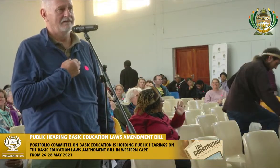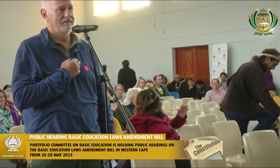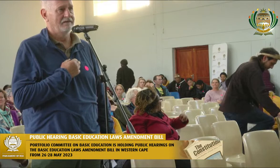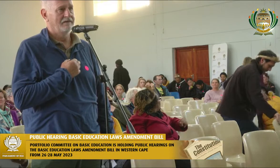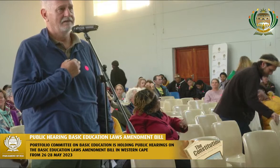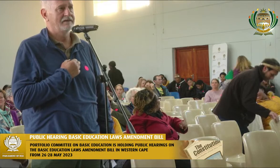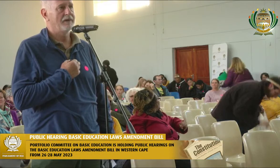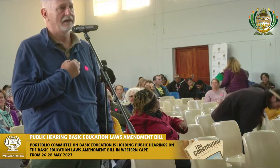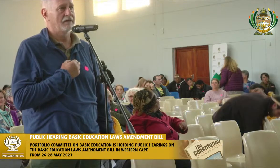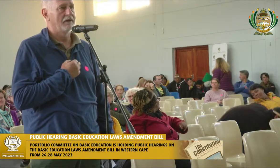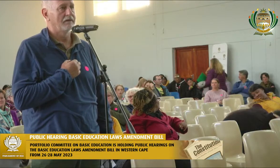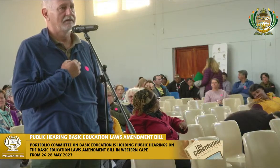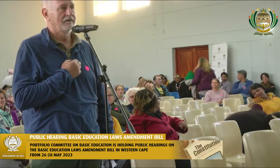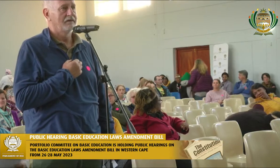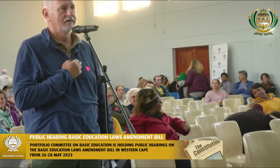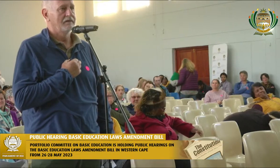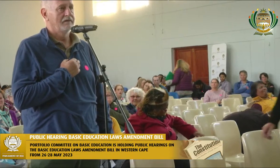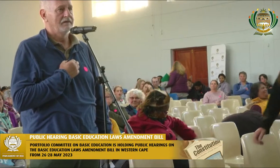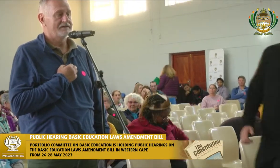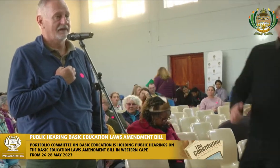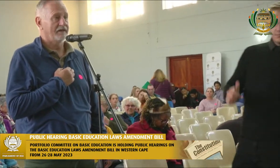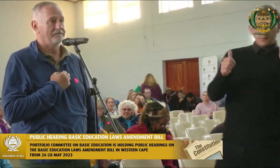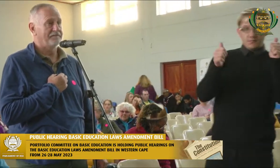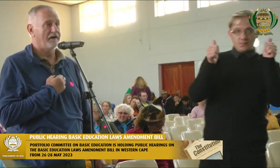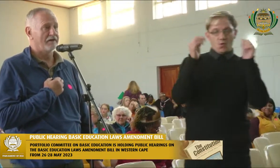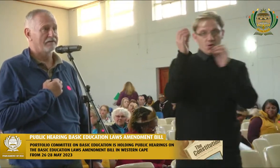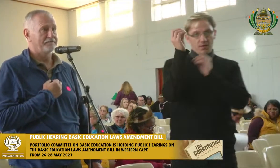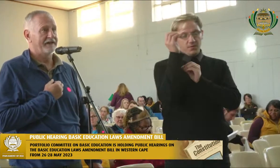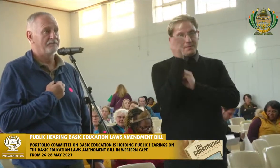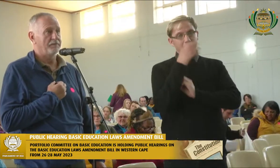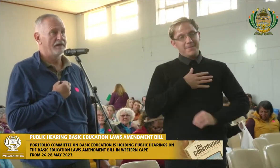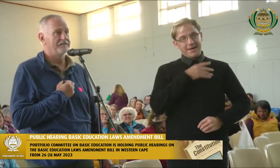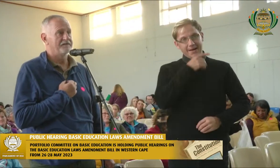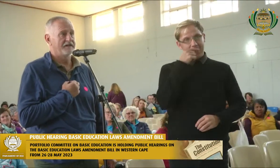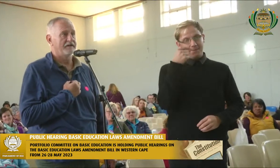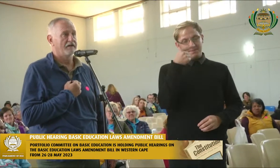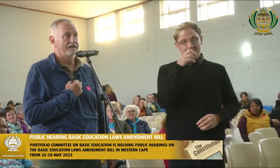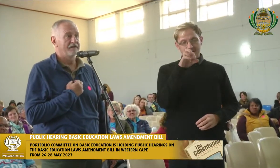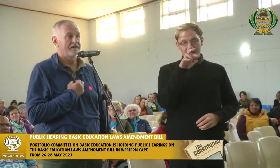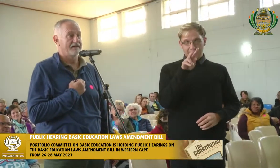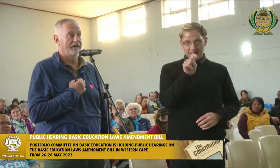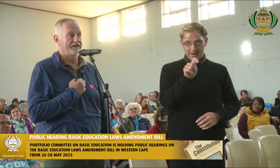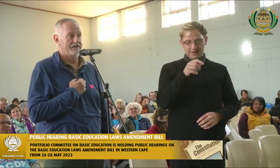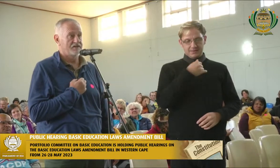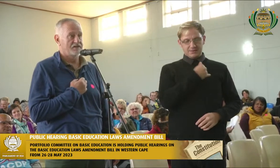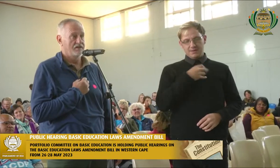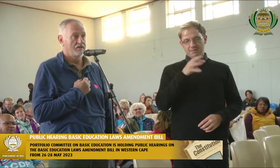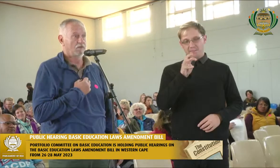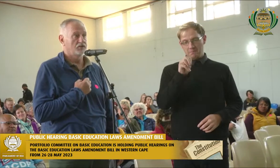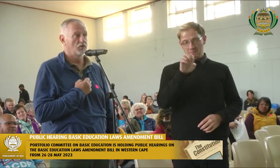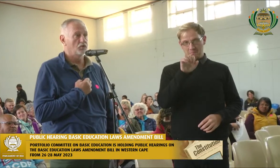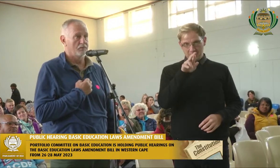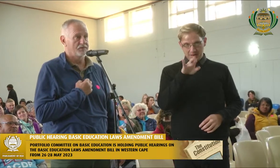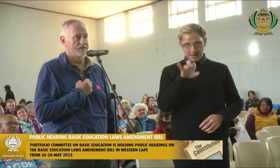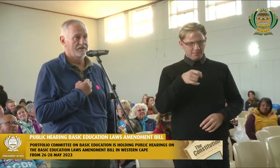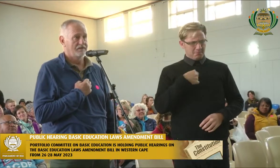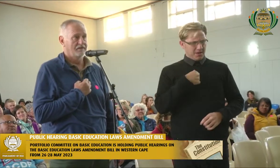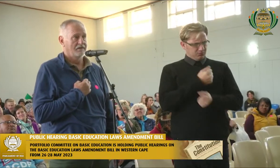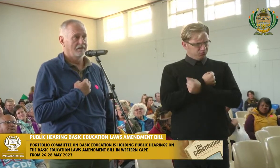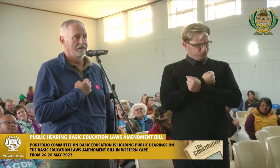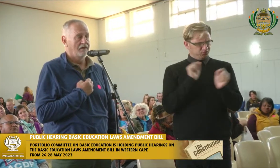teen die bellabel. Dis 'n gevaar vir die Republiek van Suid-Afrika se kinders, ons